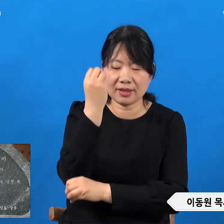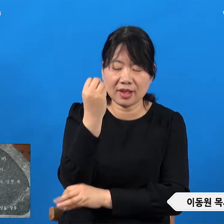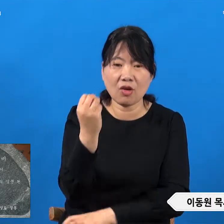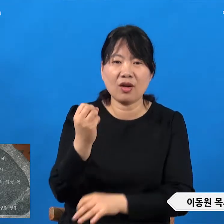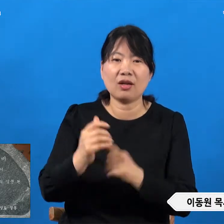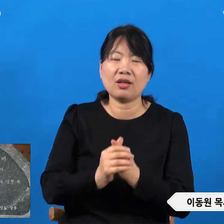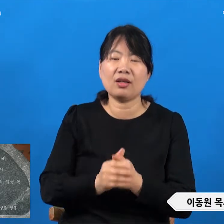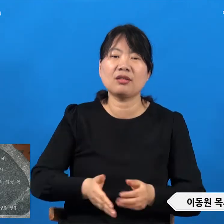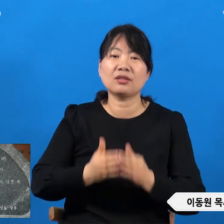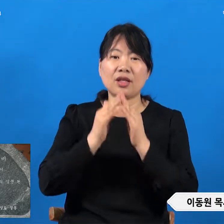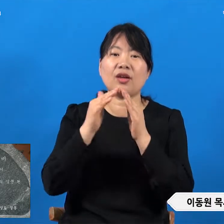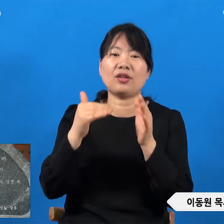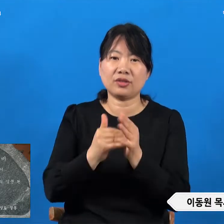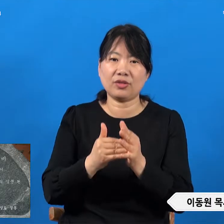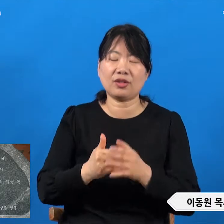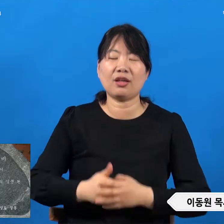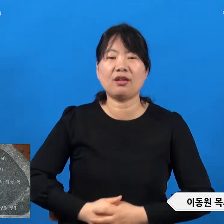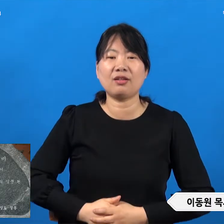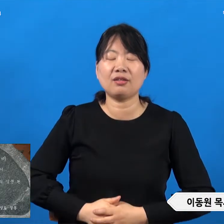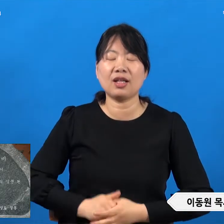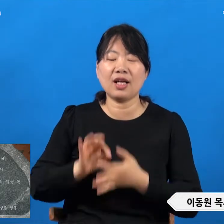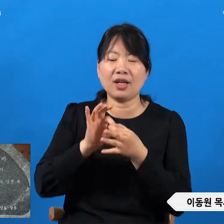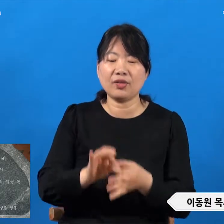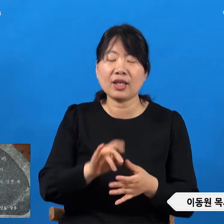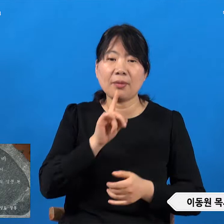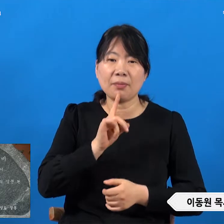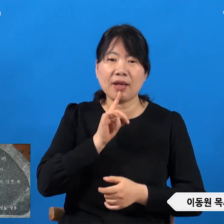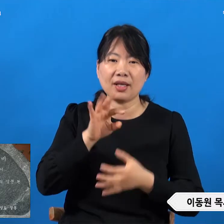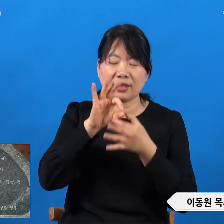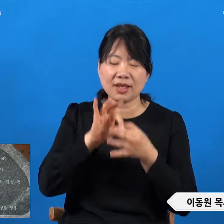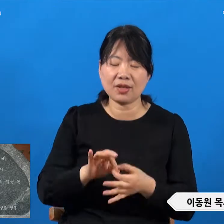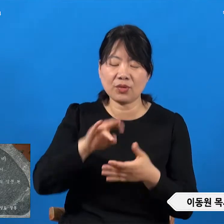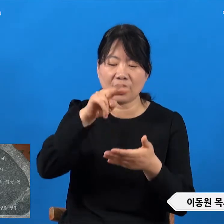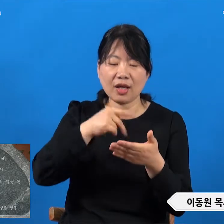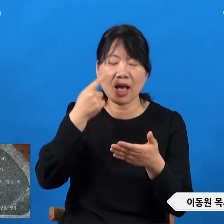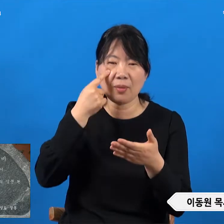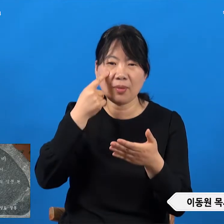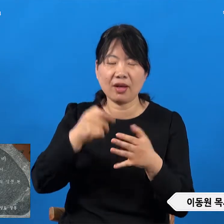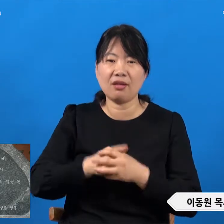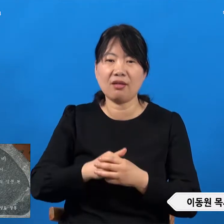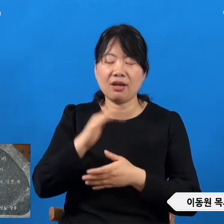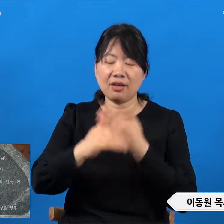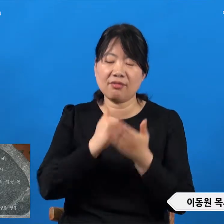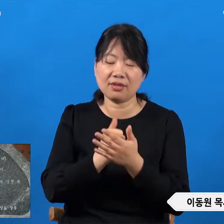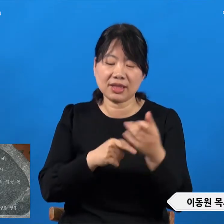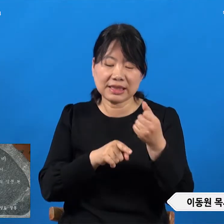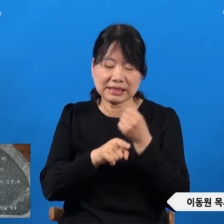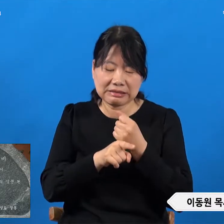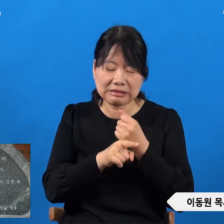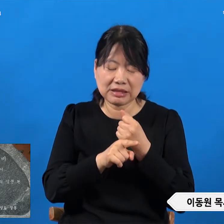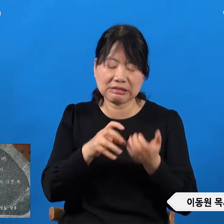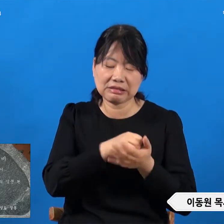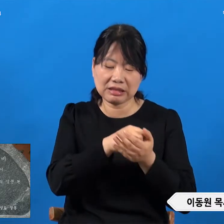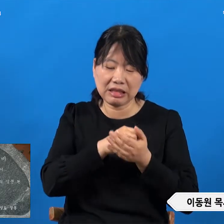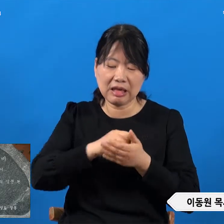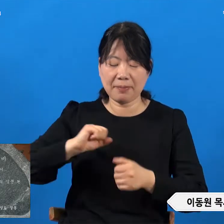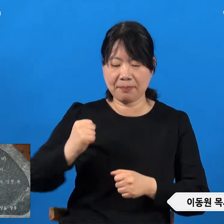터가 세워지다. 이어지는 말 계속해서 읽어보시면 하나님의 뜻을